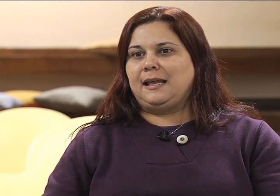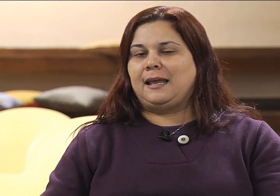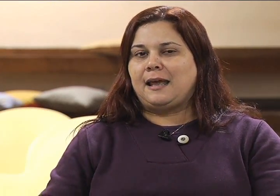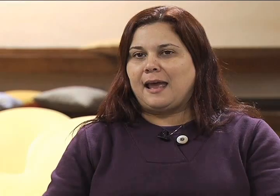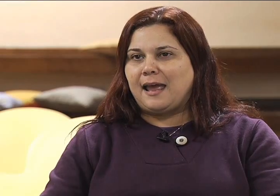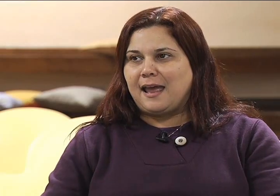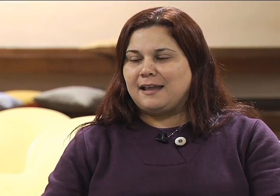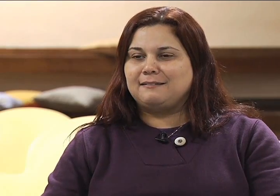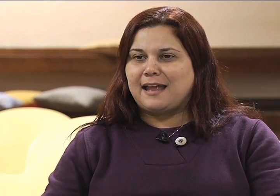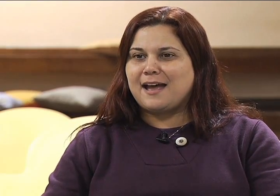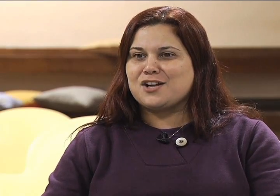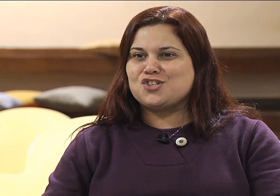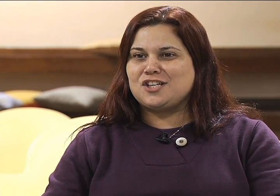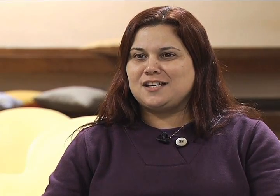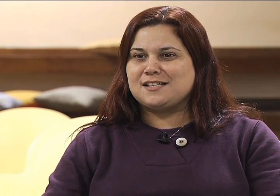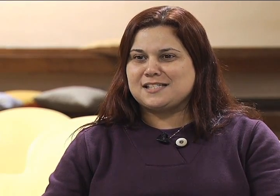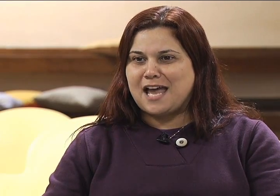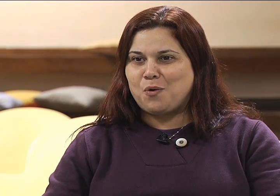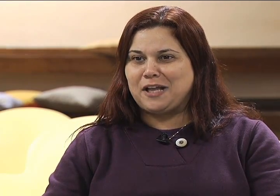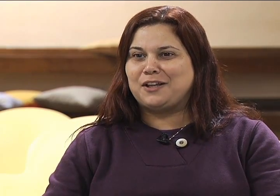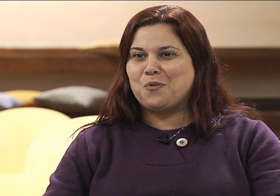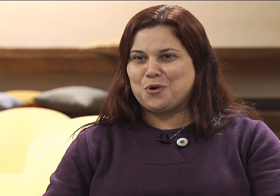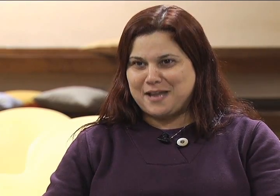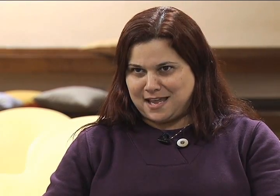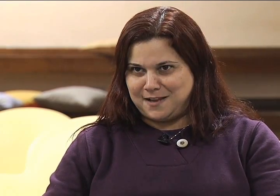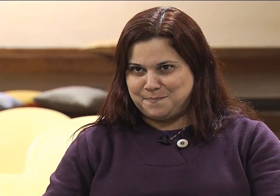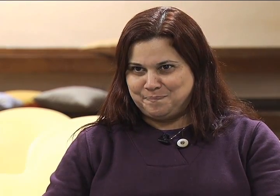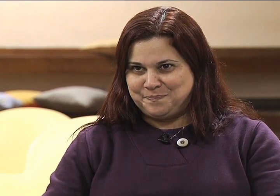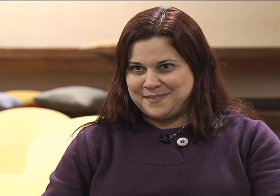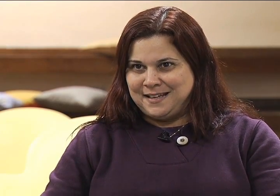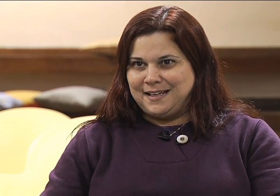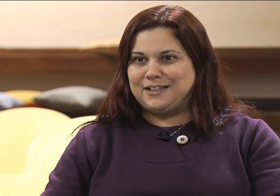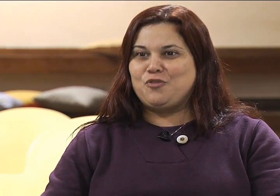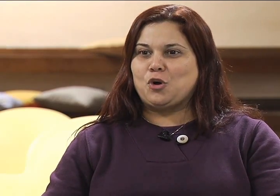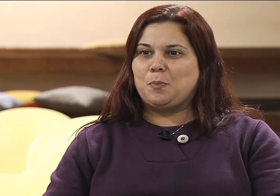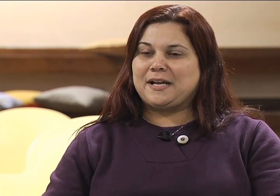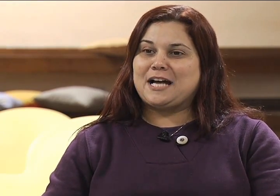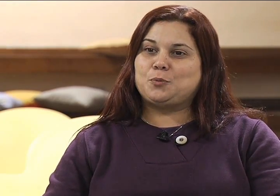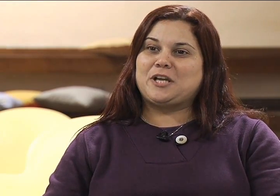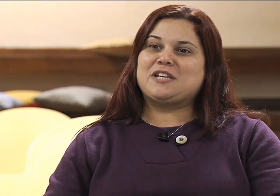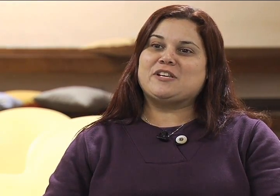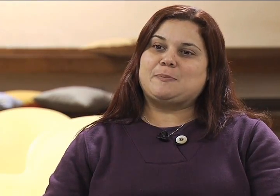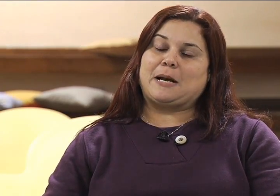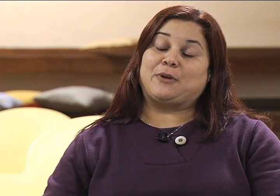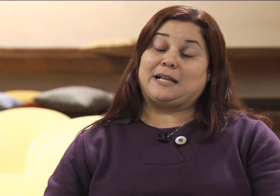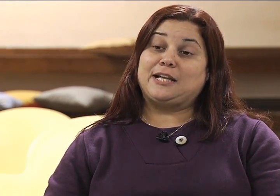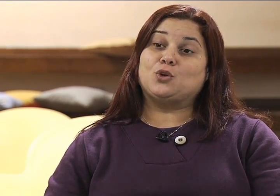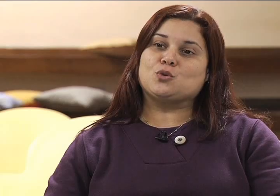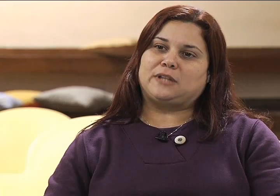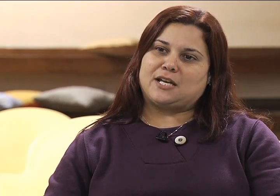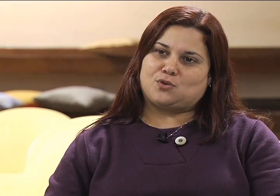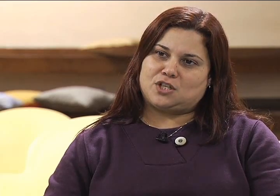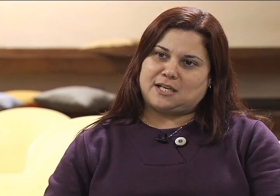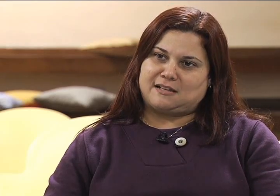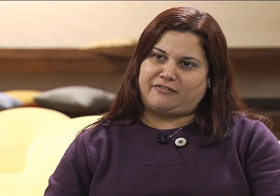nem em terra de cego quem tem um olho é rei. Então foi complicado porque a gente teve que explicar, porque era dentro de um texto que tinha essa